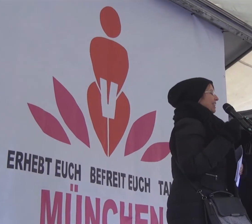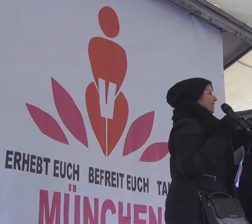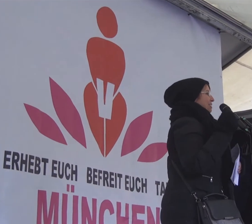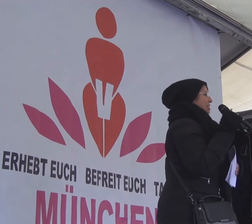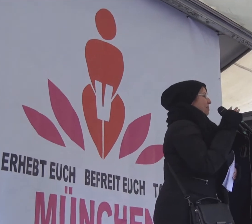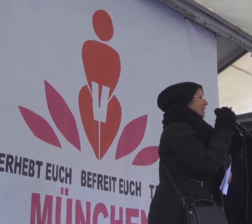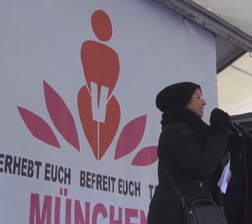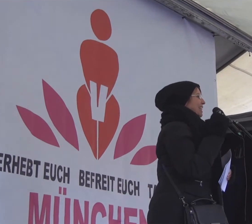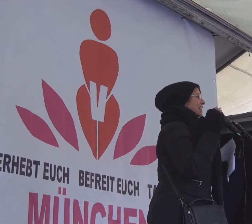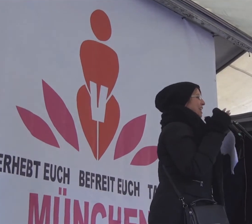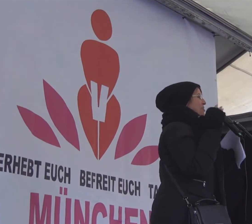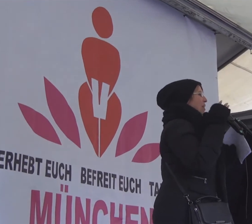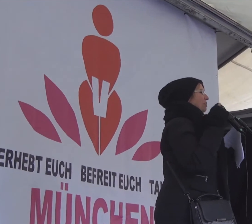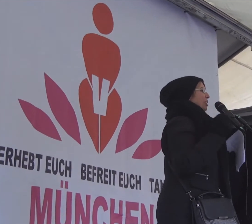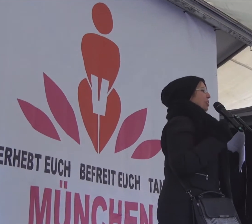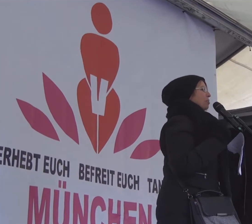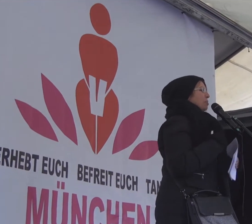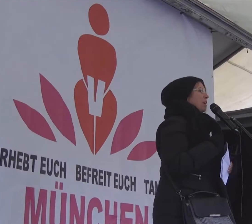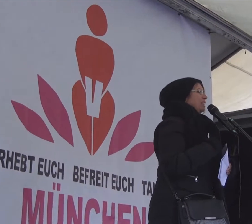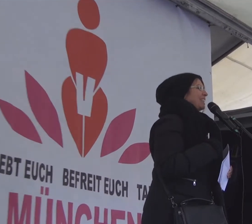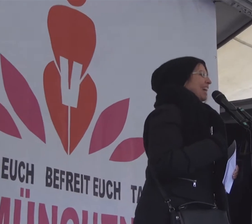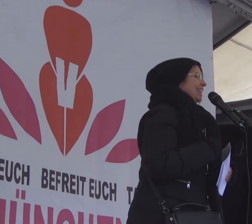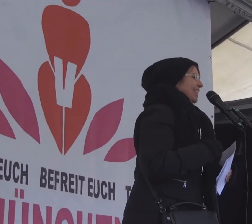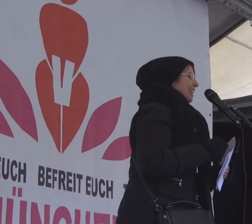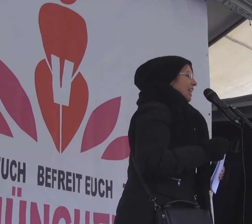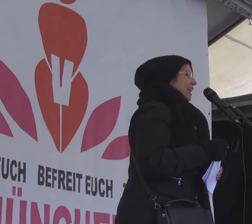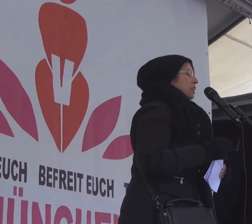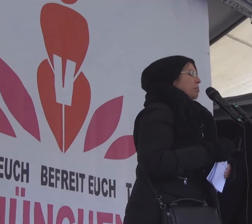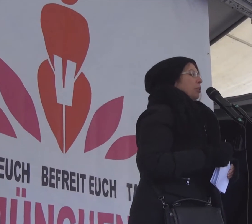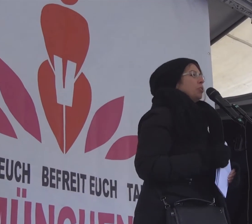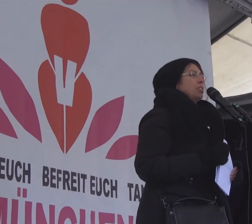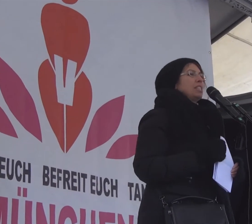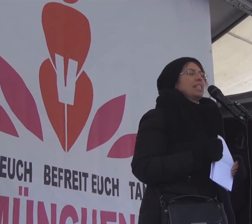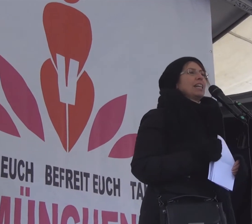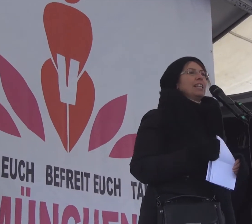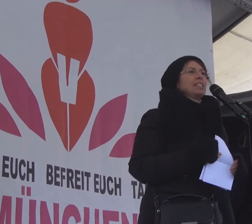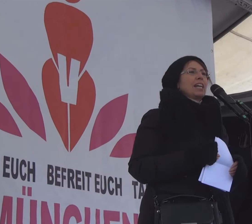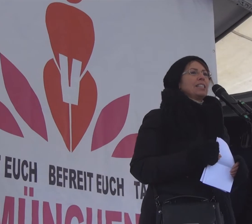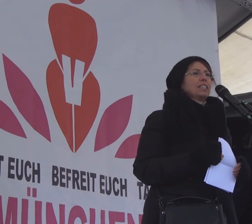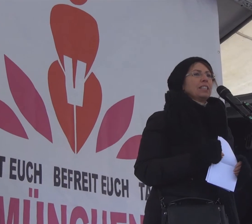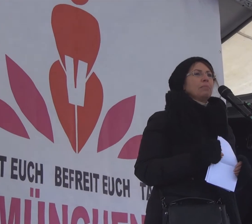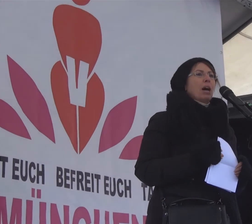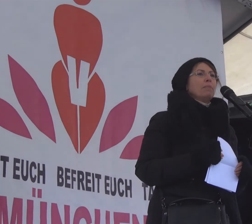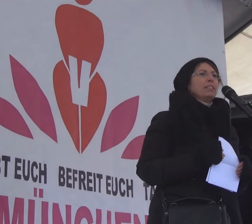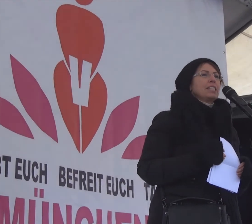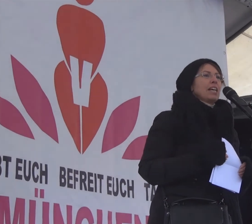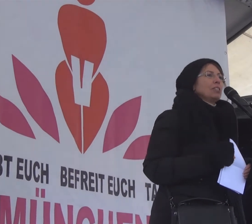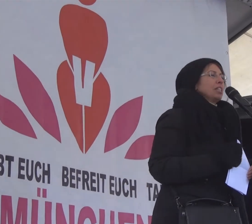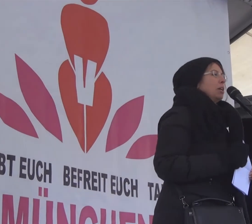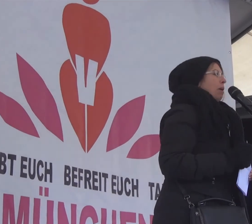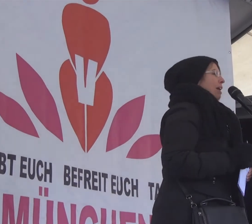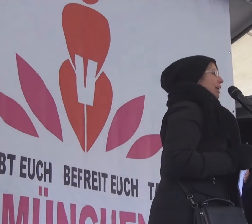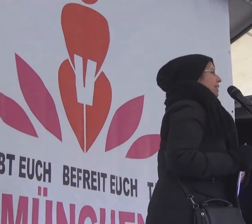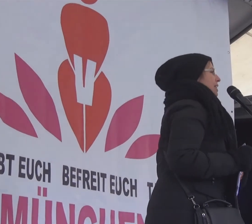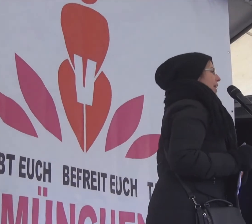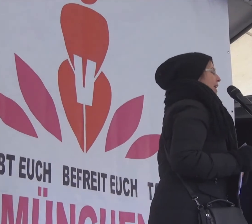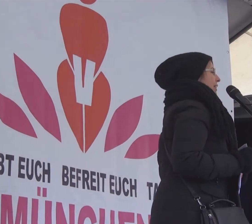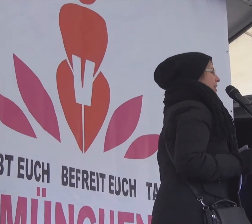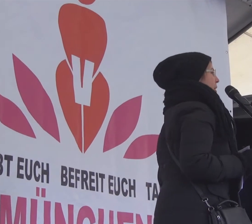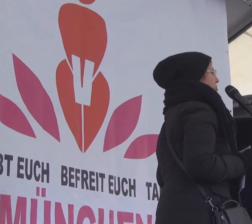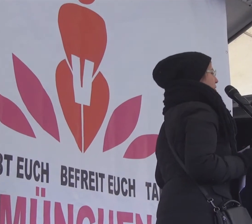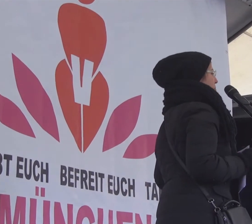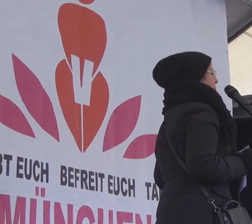mir irgendetwas machen, dass ich dann überhaupt darauf sprechen kann. Ich begrüße Sie ganz herzlich im Namen des Ausländerbeirates